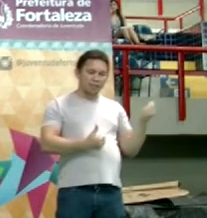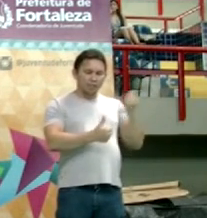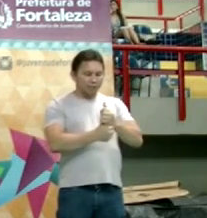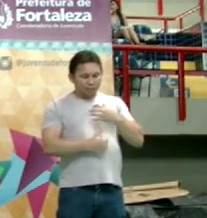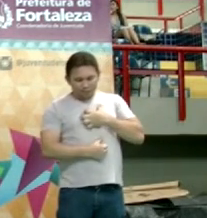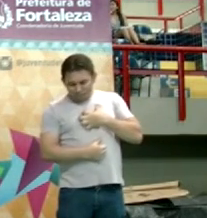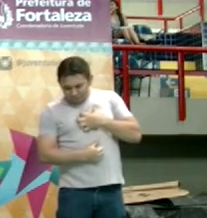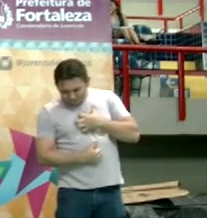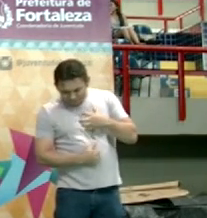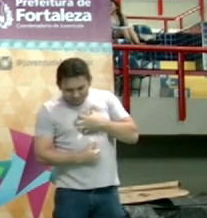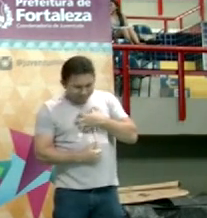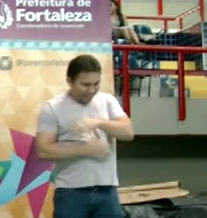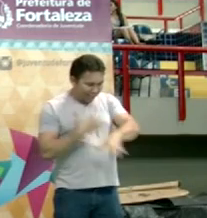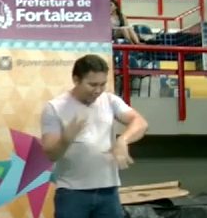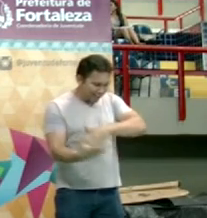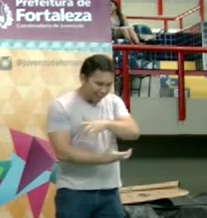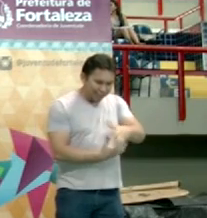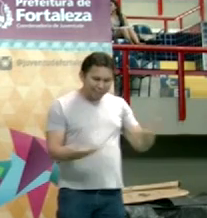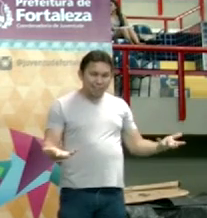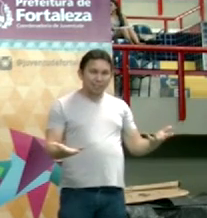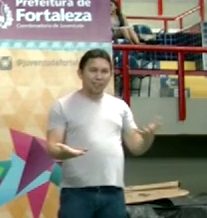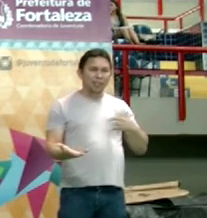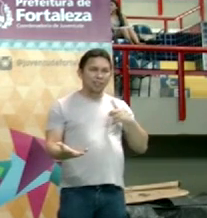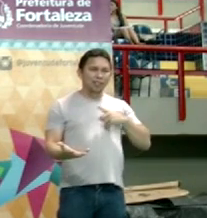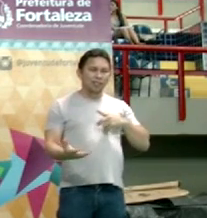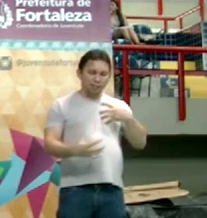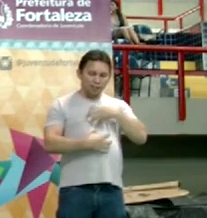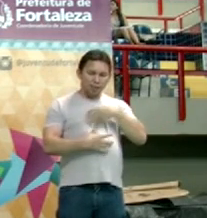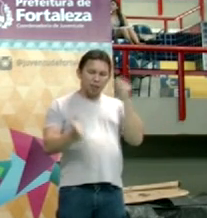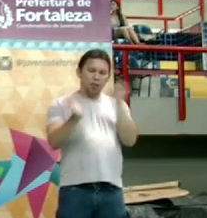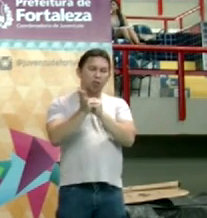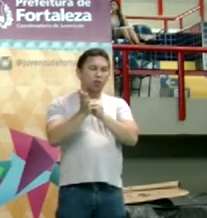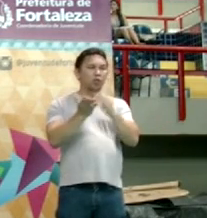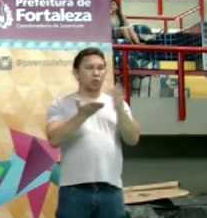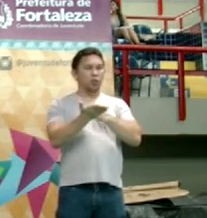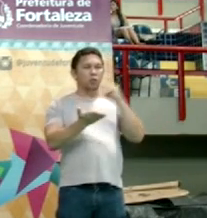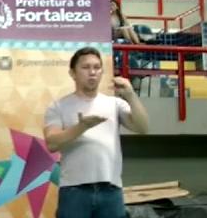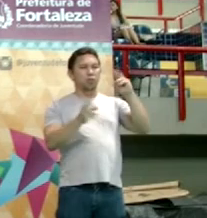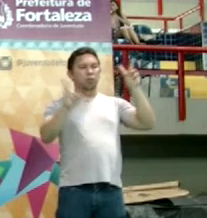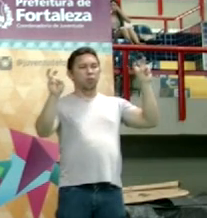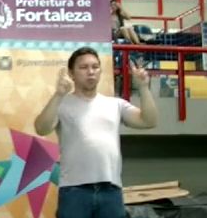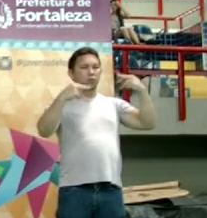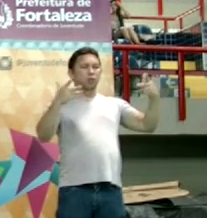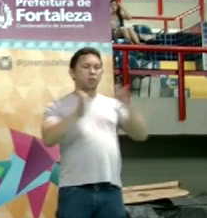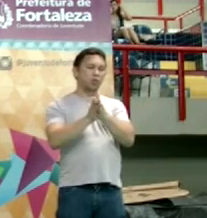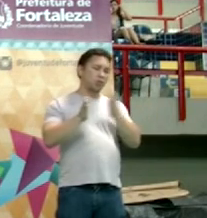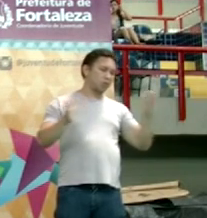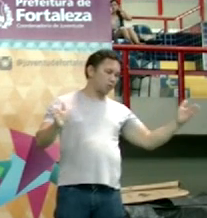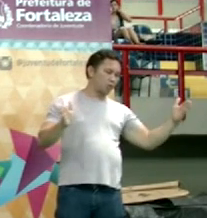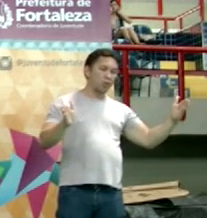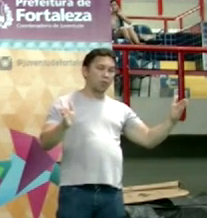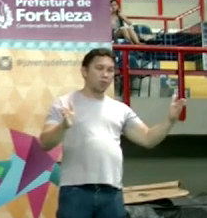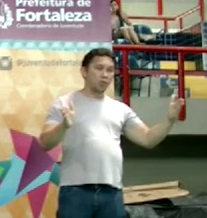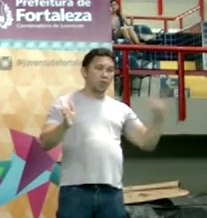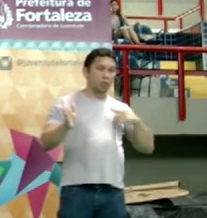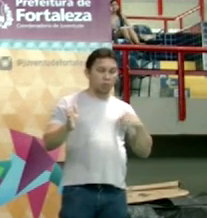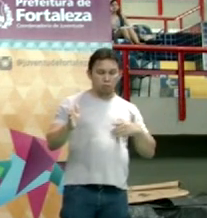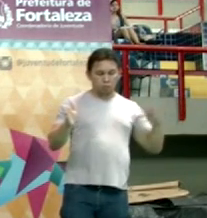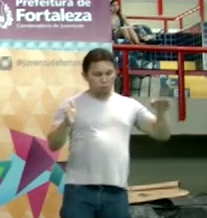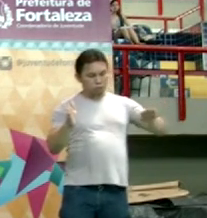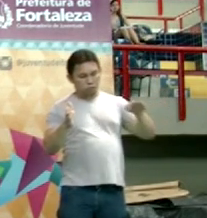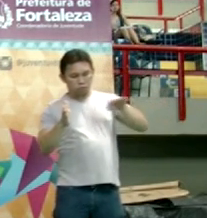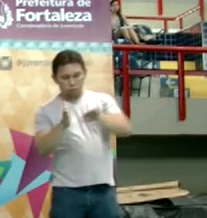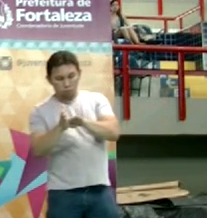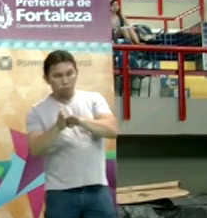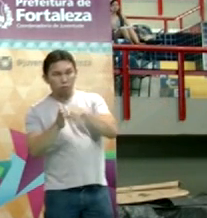à insatisfação e revolta, que ele registrou em livro, sobre o percurso entre o Porto de